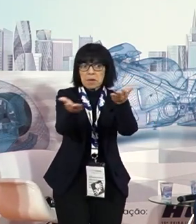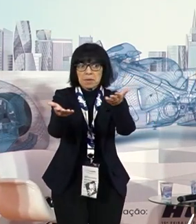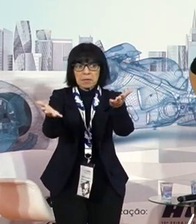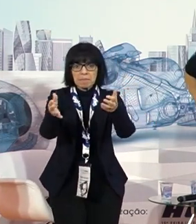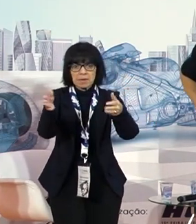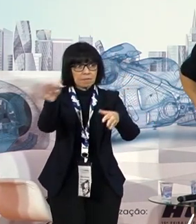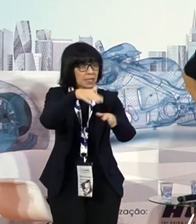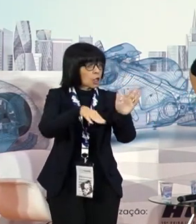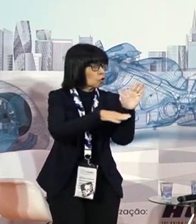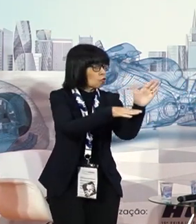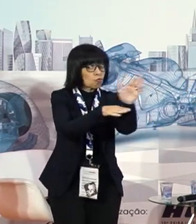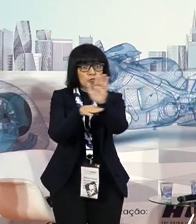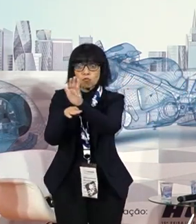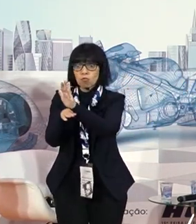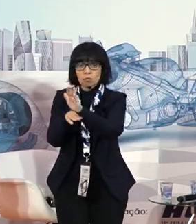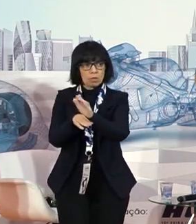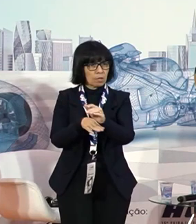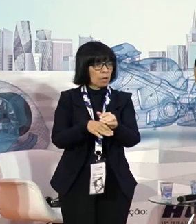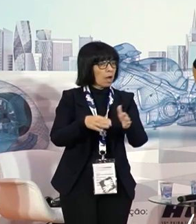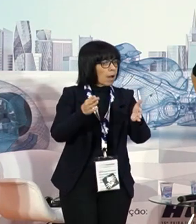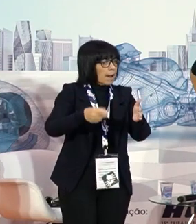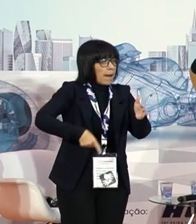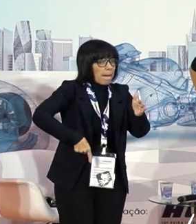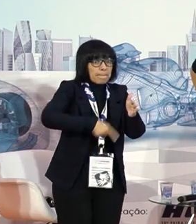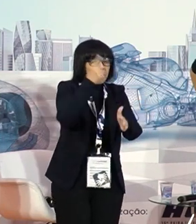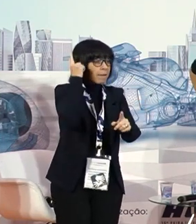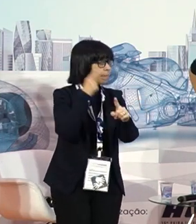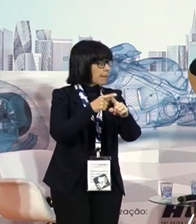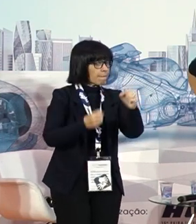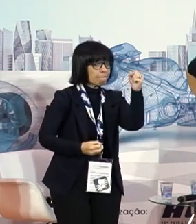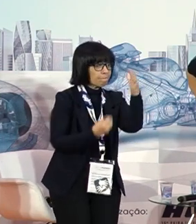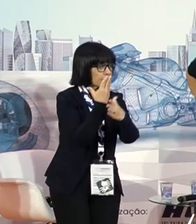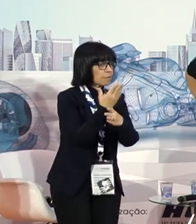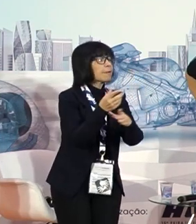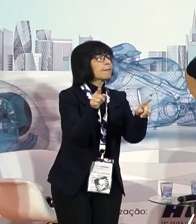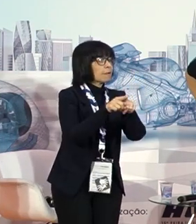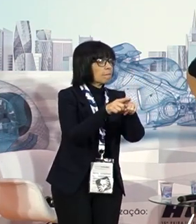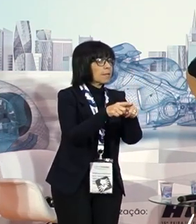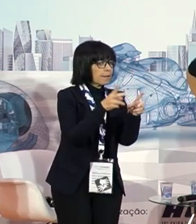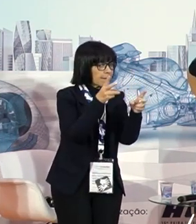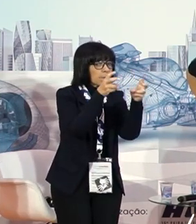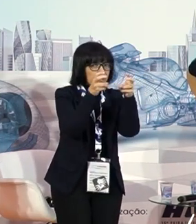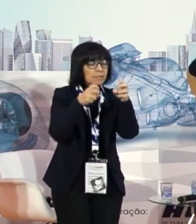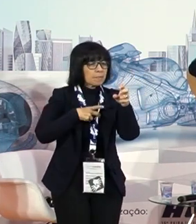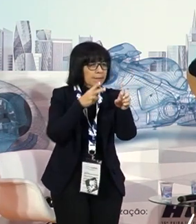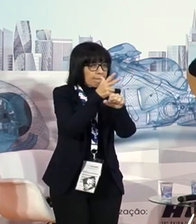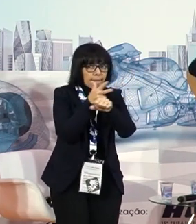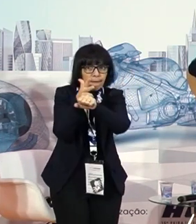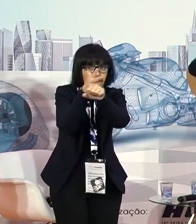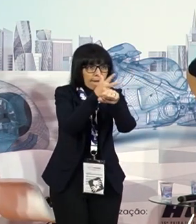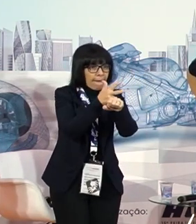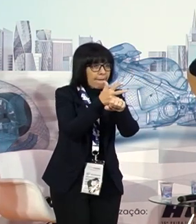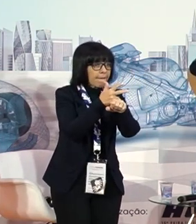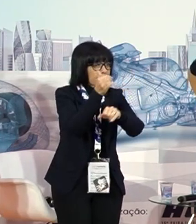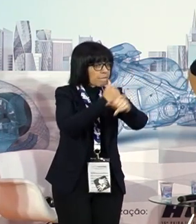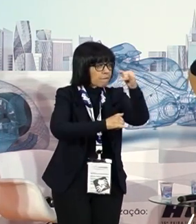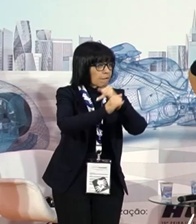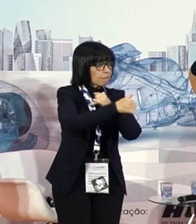não foi a primeira vez que isso aconteceu já vi vídeo de vocês na internet eles estão concordando com isso